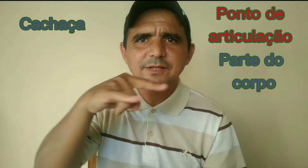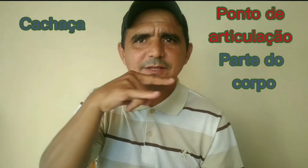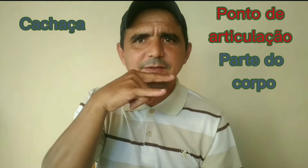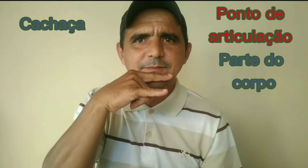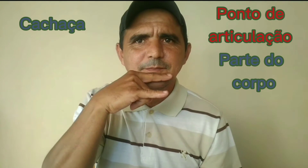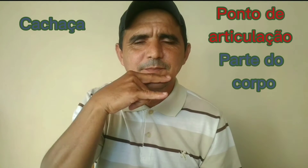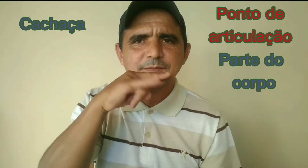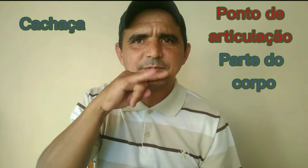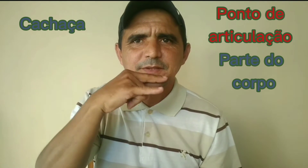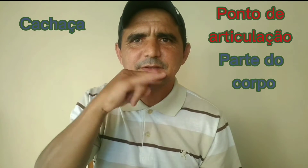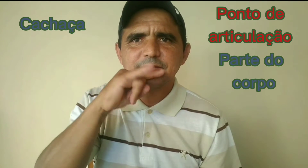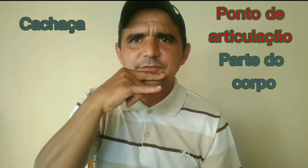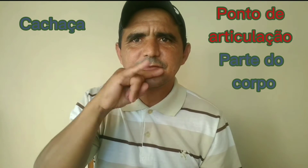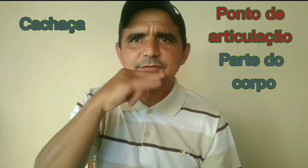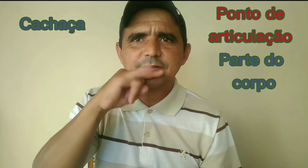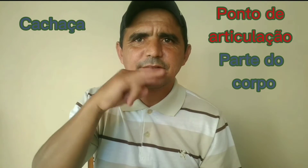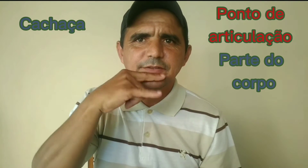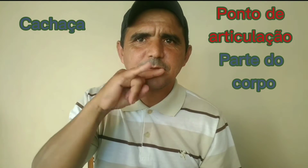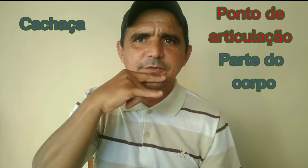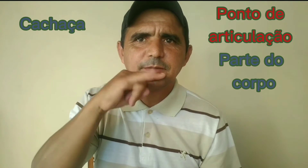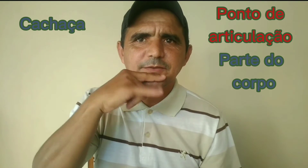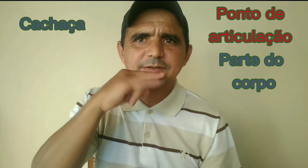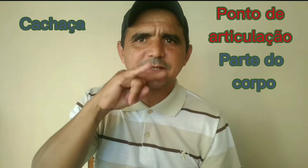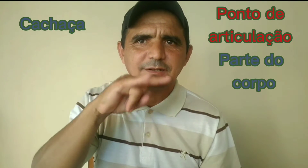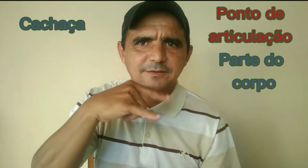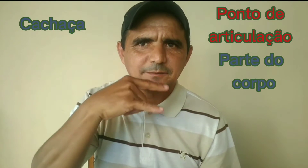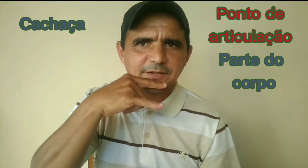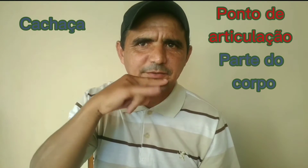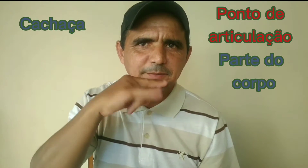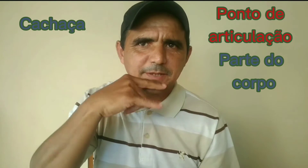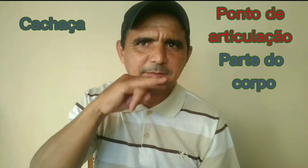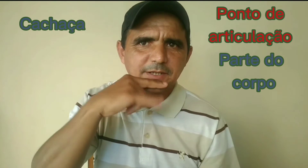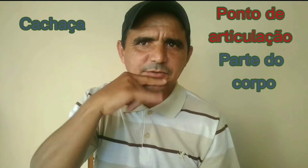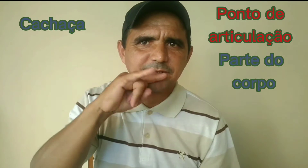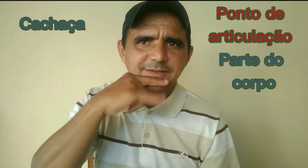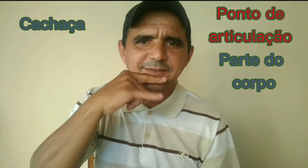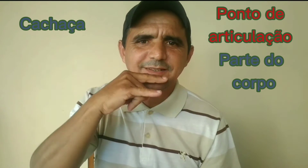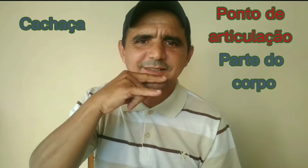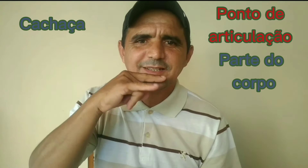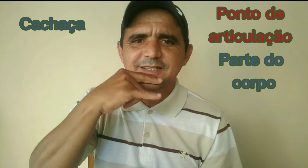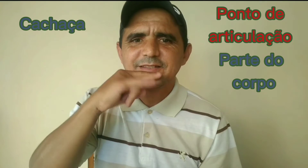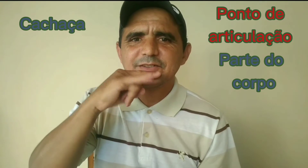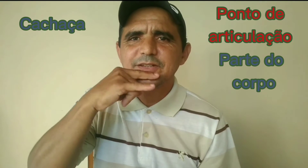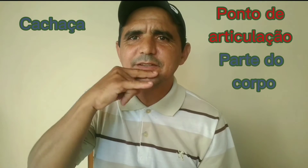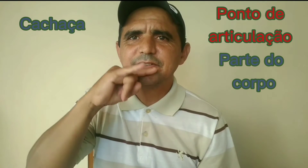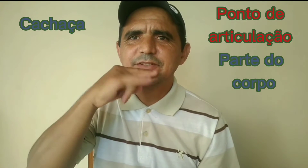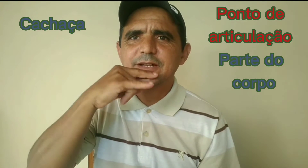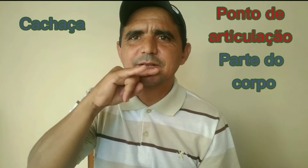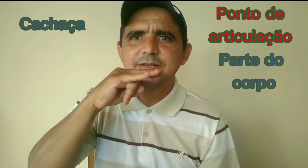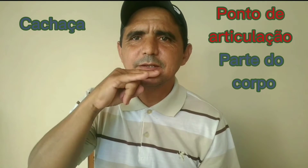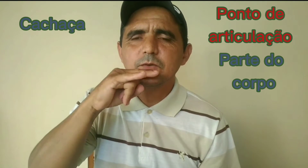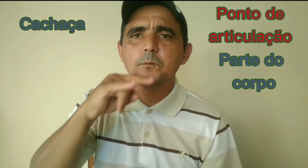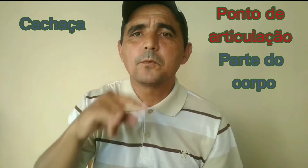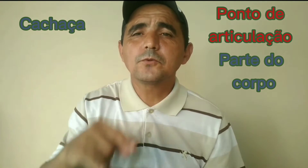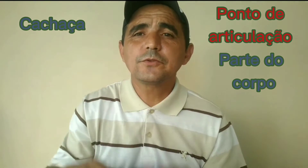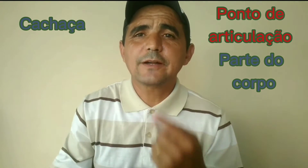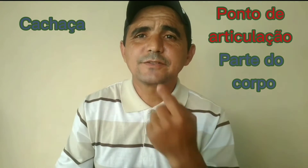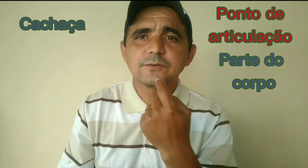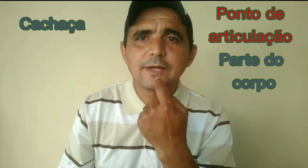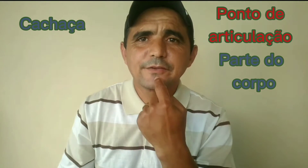aqui e fazer esse movimento aqui, ó, para cima e para baixo, né? Então, esse sinal aqui, o ponto de